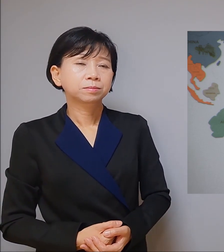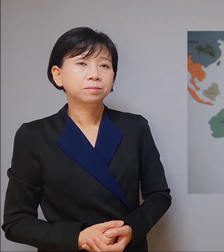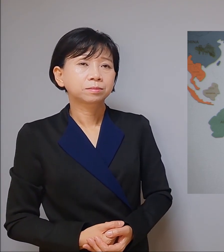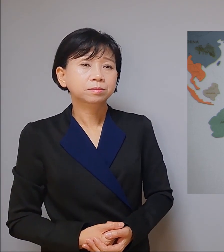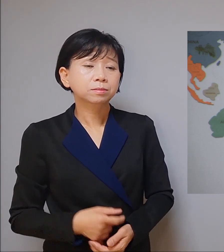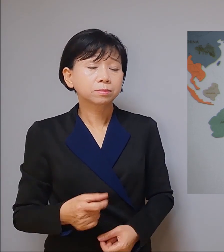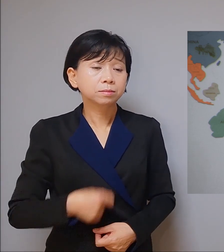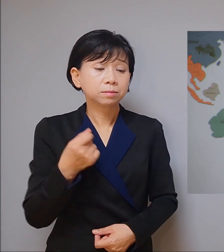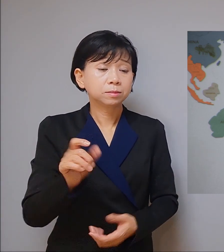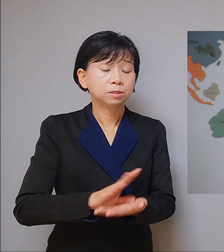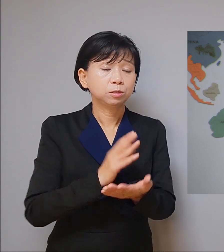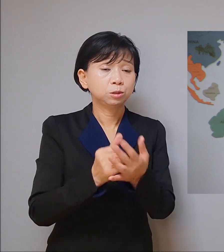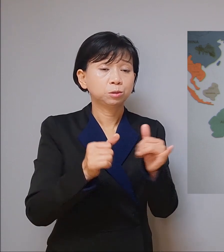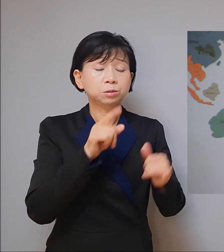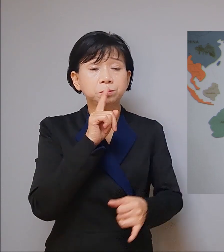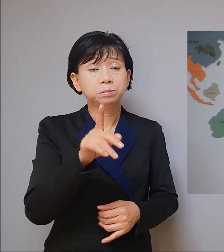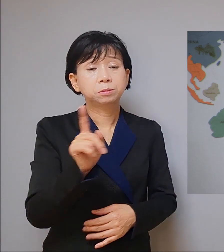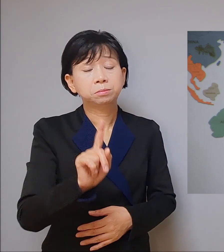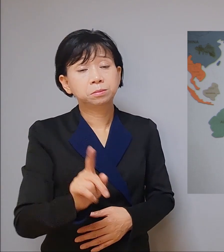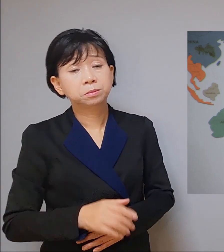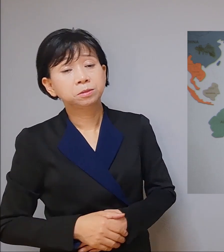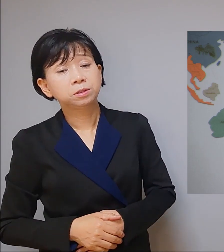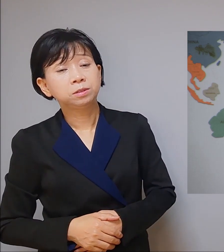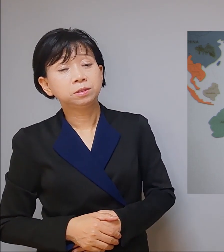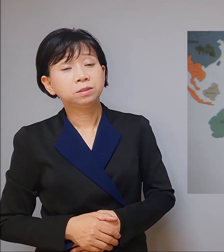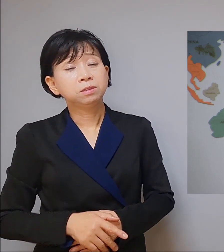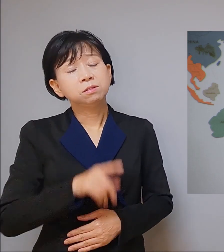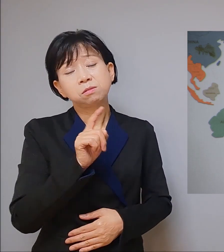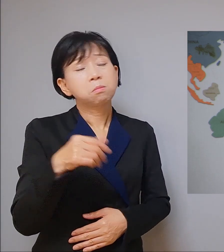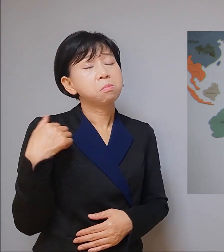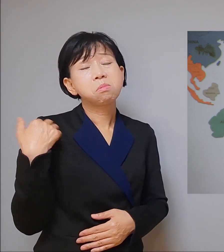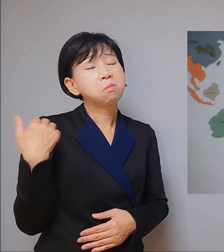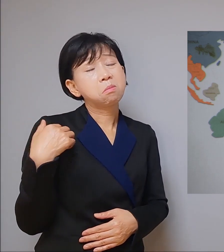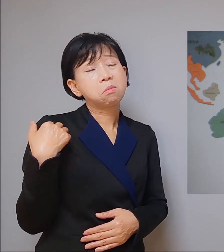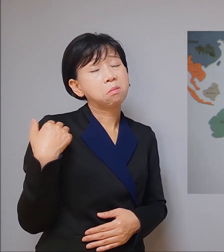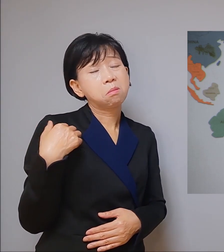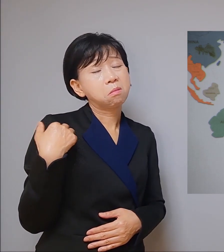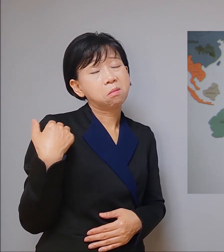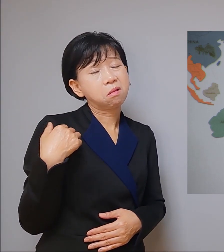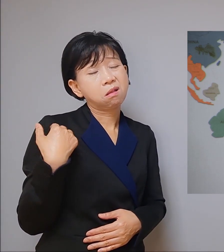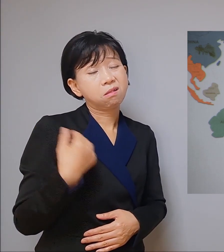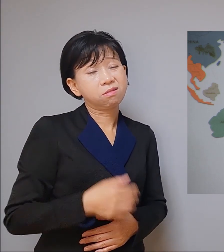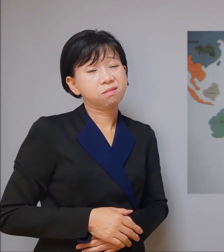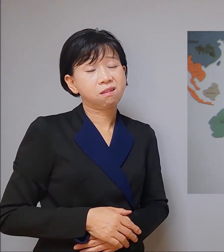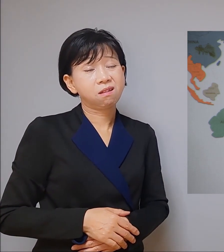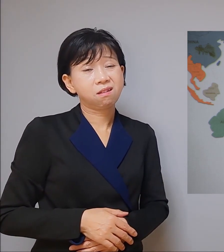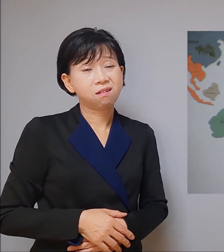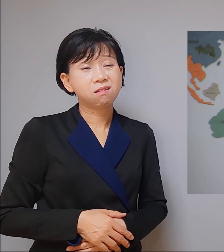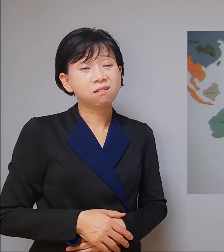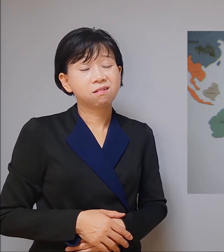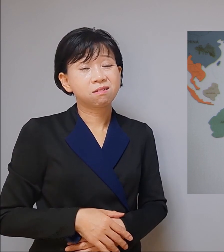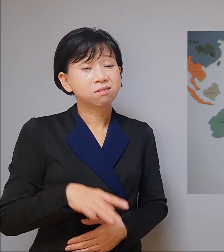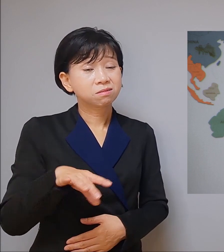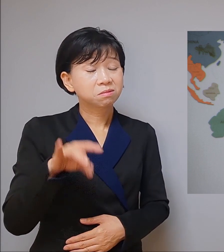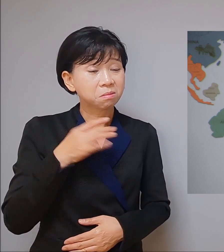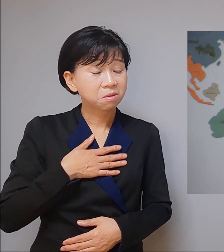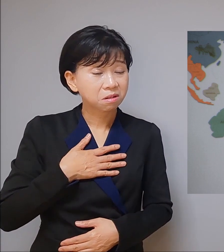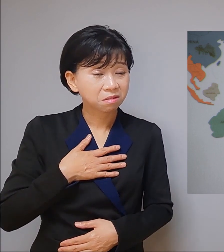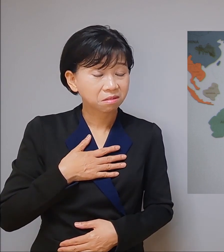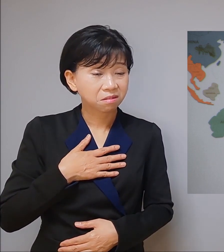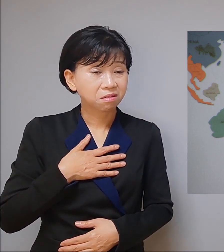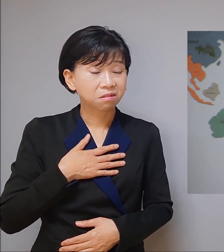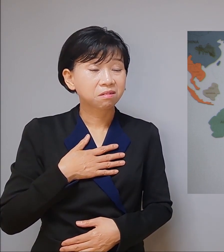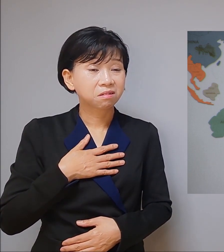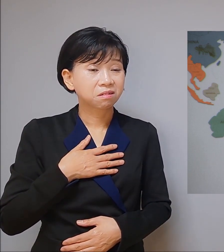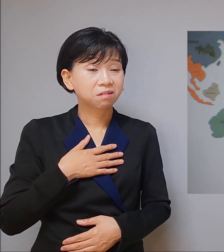많은 솔직한 그리스도인들은 이렇게 말하겠죠. 나는 그 사실을 모르고 있었습니다. 교회를 수십 년 동안